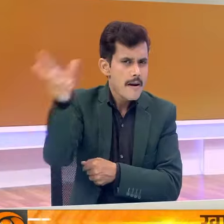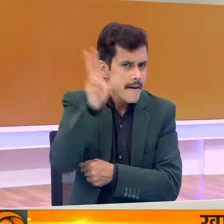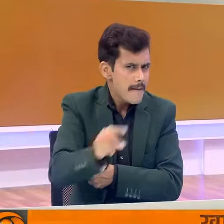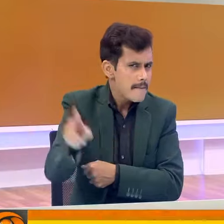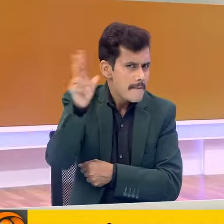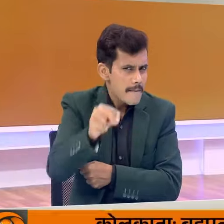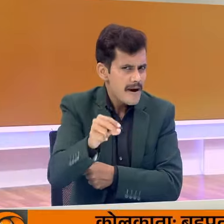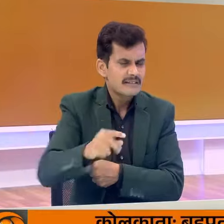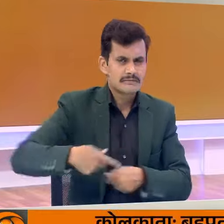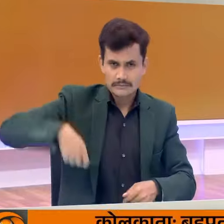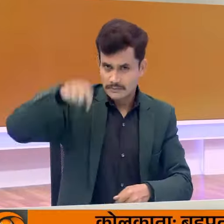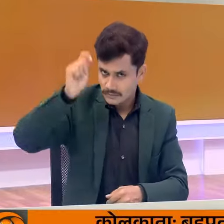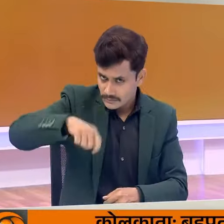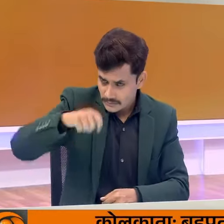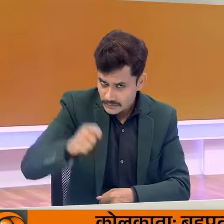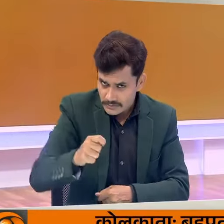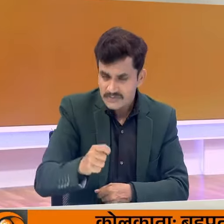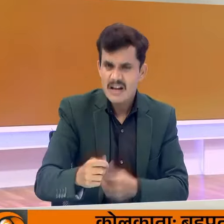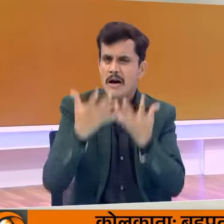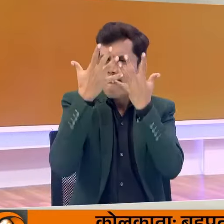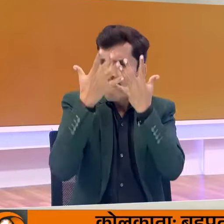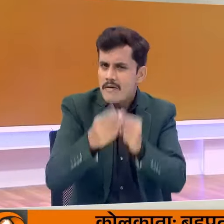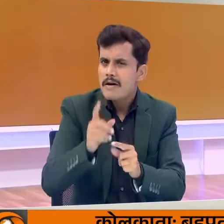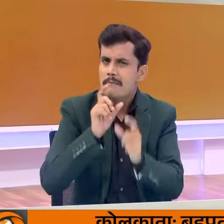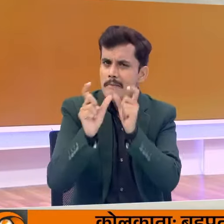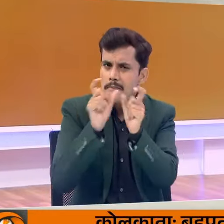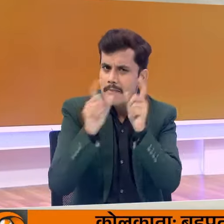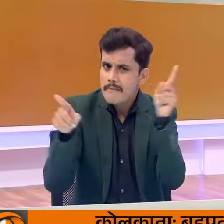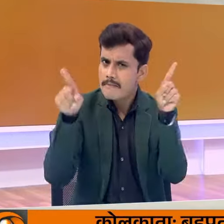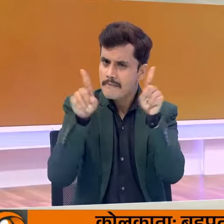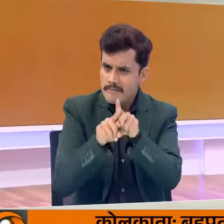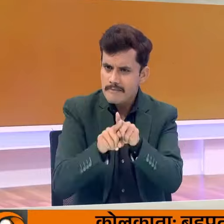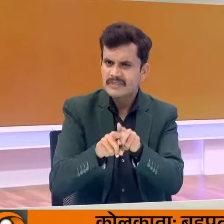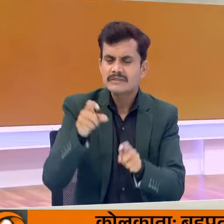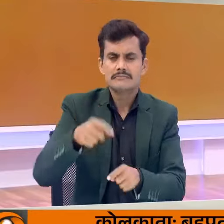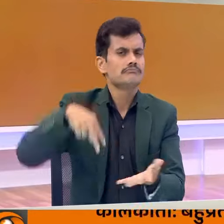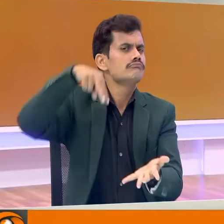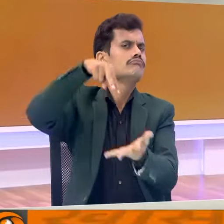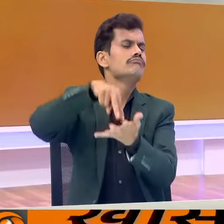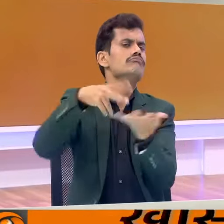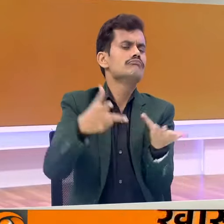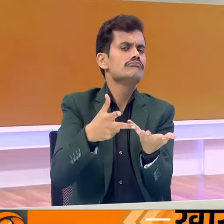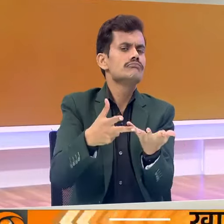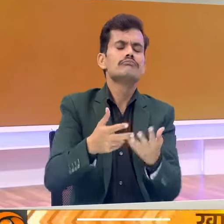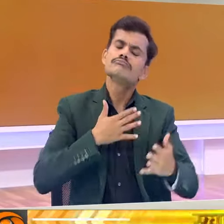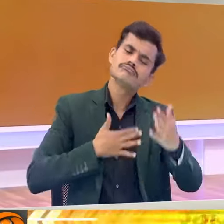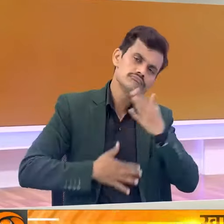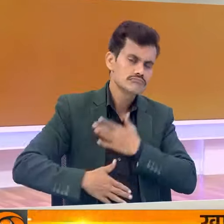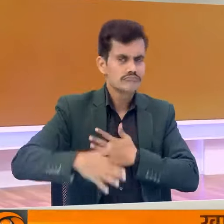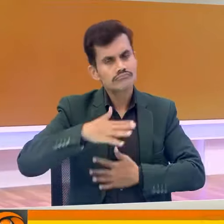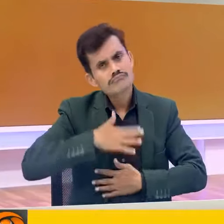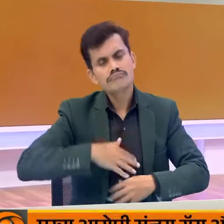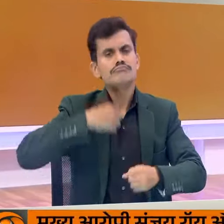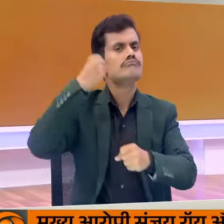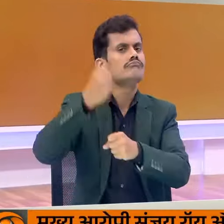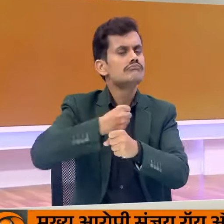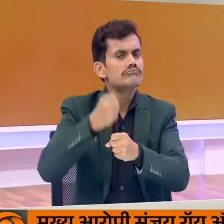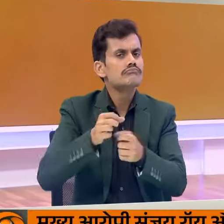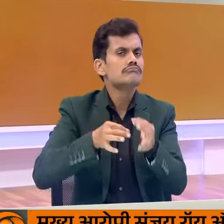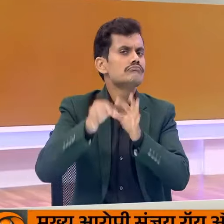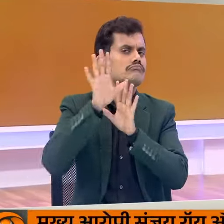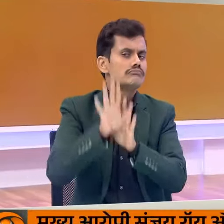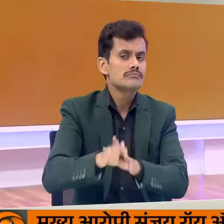मामले में जस्टिस हो रही है और इनजस्टिस की बात जो कर रहे हैं और जो जो इनका स्टैंड है कि हम शांतिपूर्ण तरीके से अपनी बात को आगे